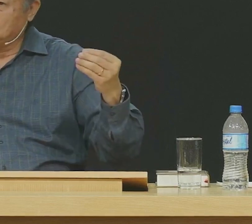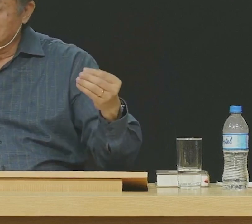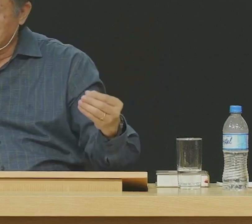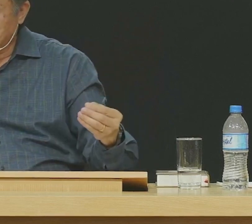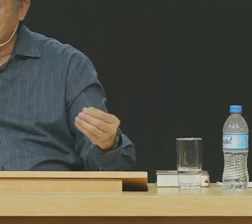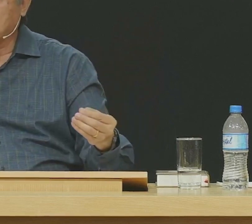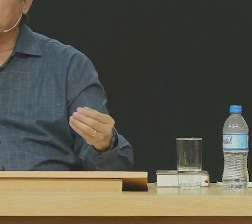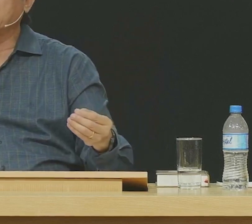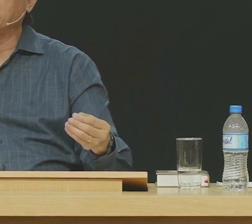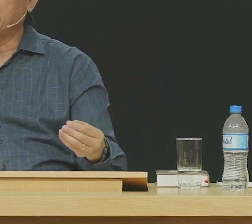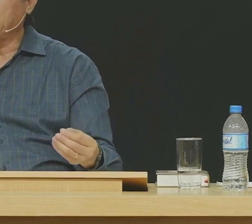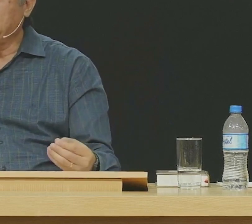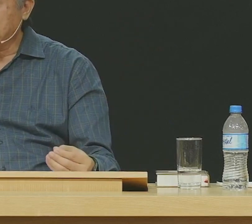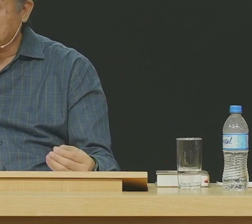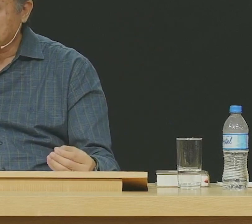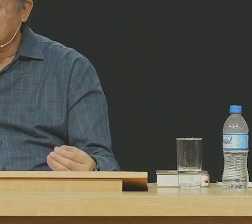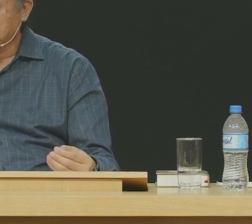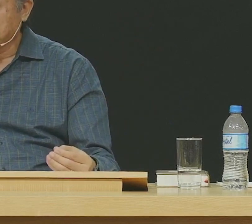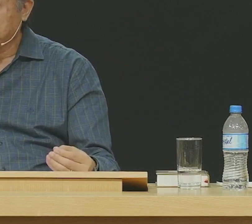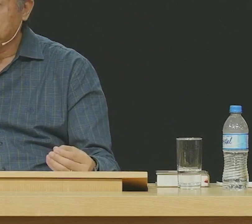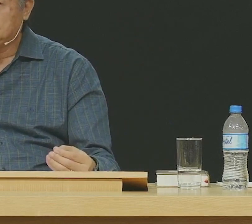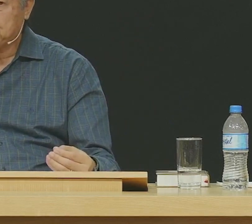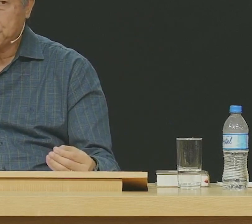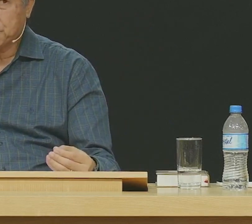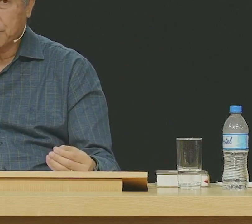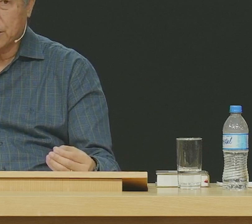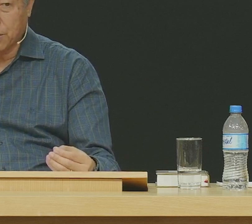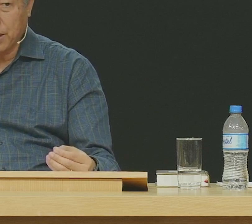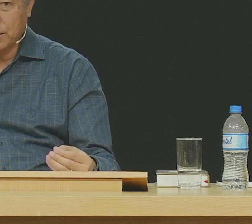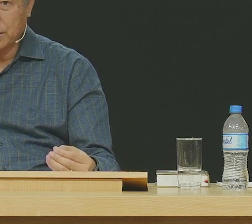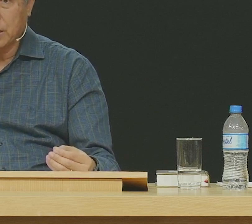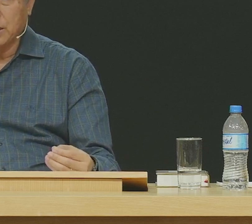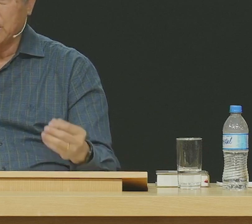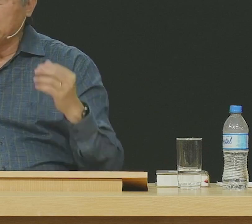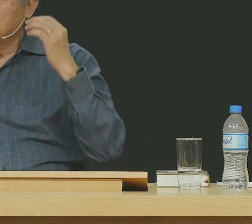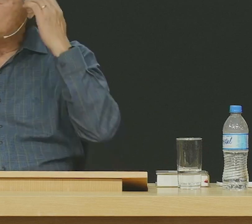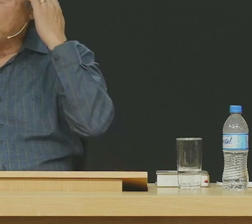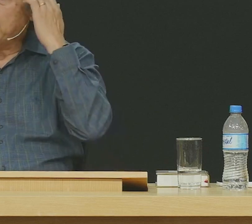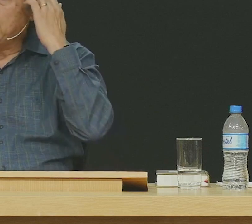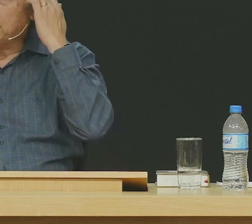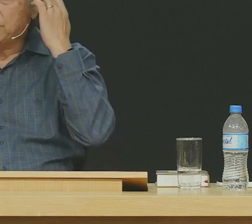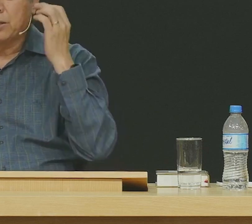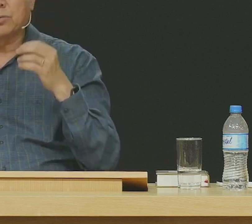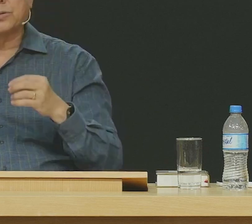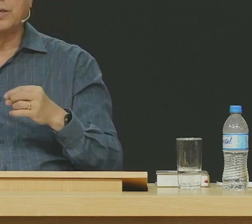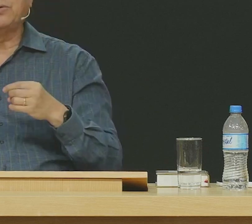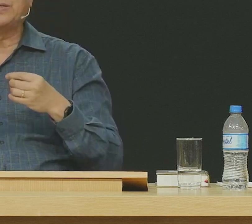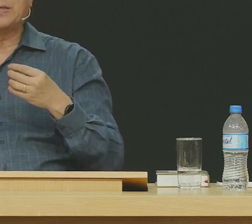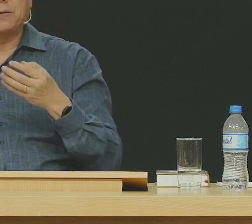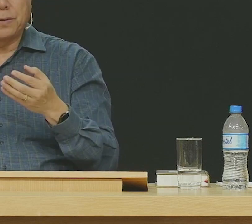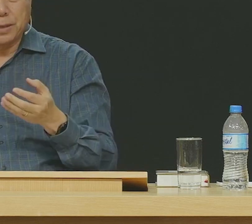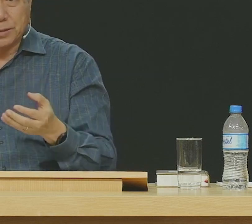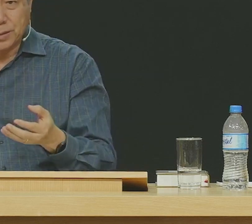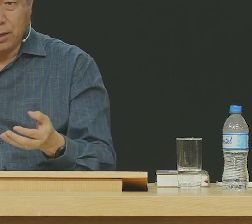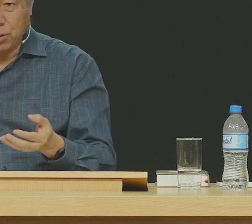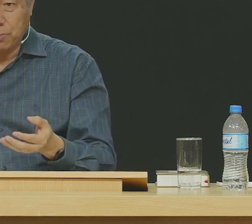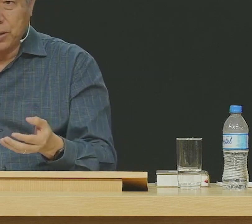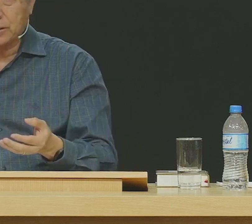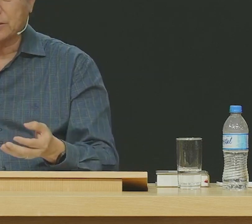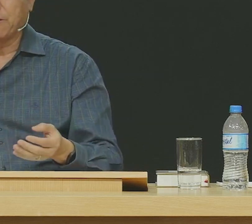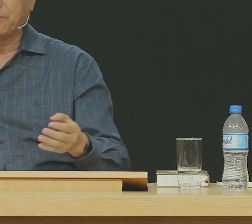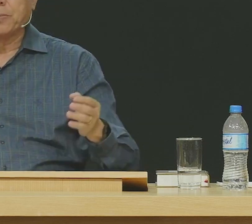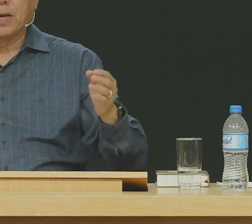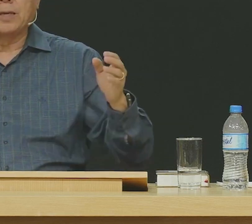ele todas as suas riquezas, não é? Só que Deus não está